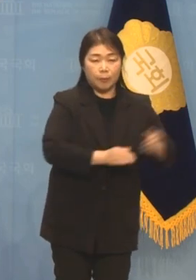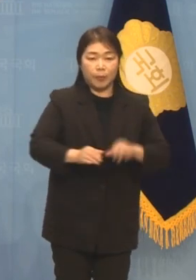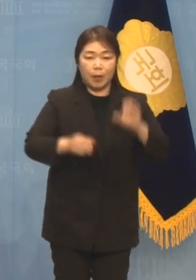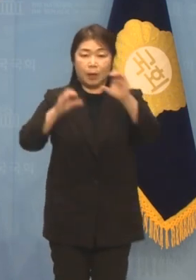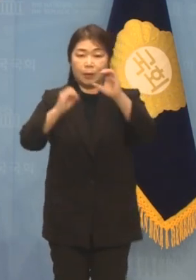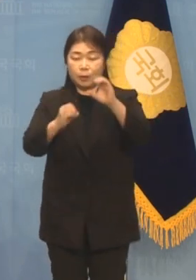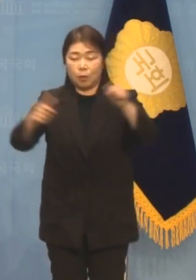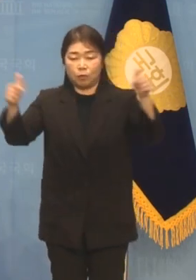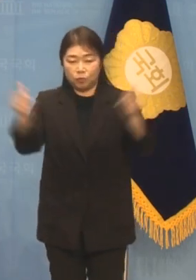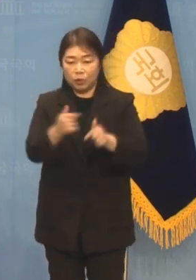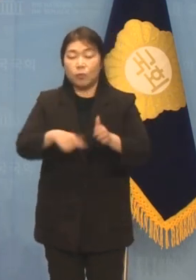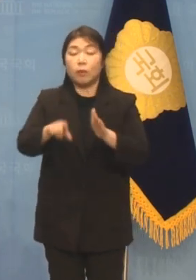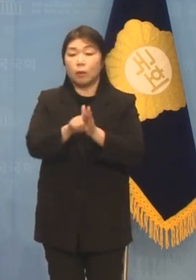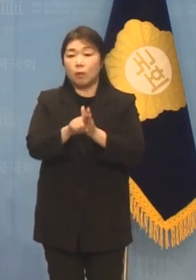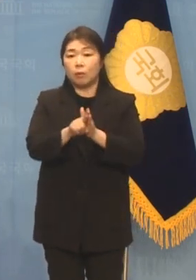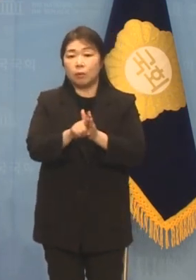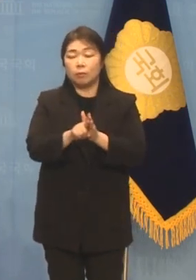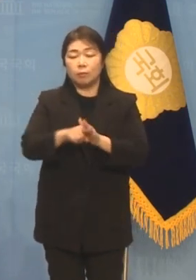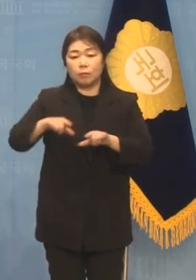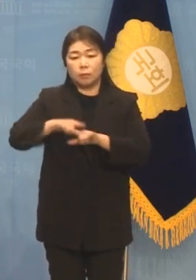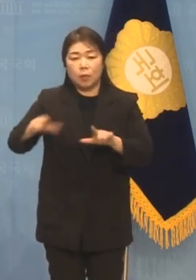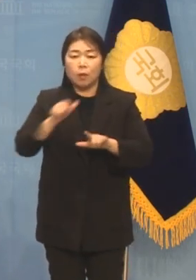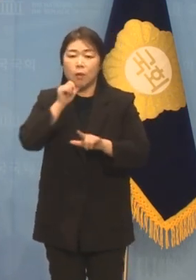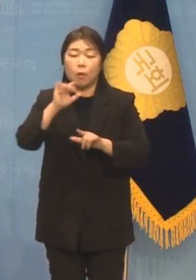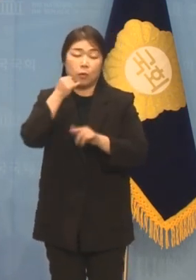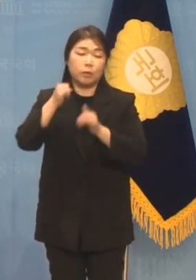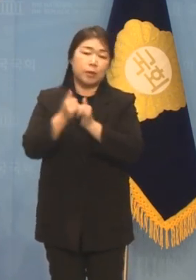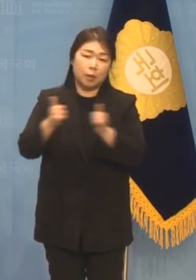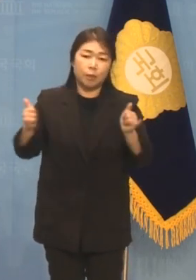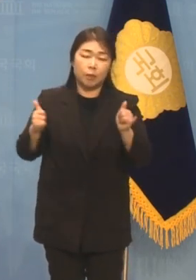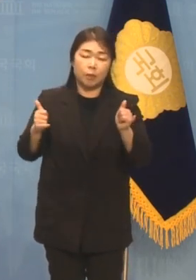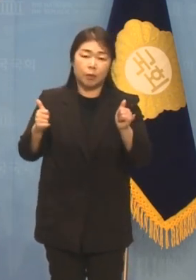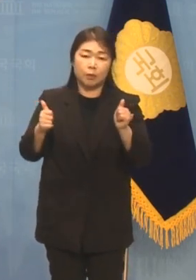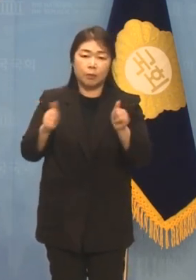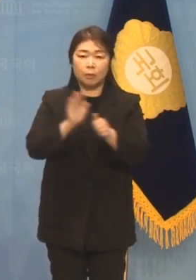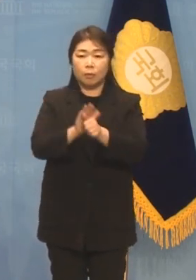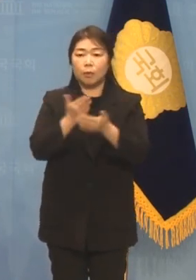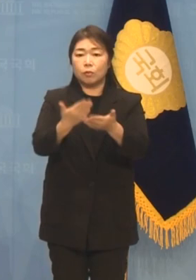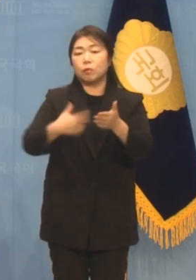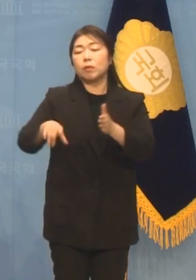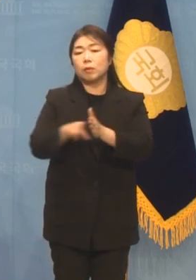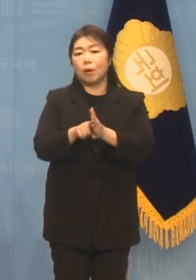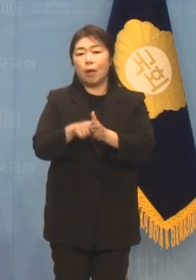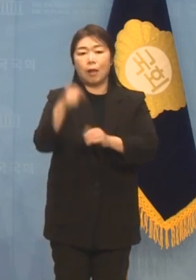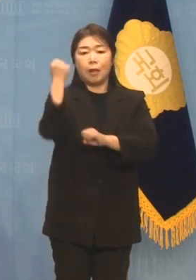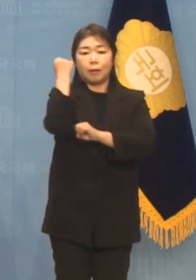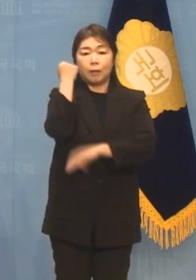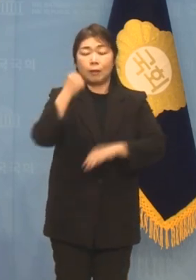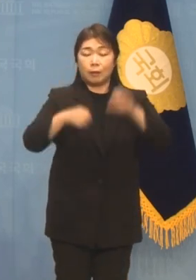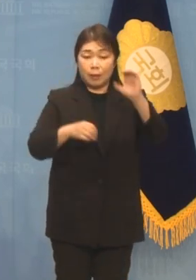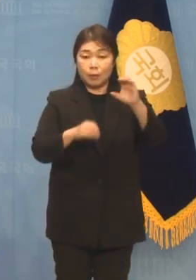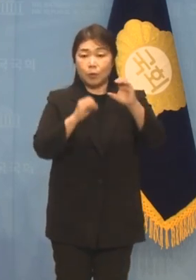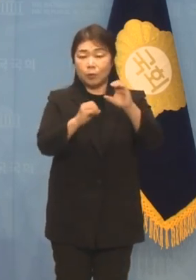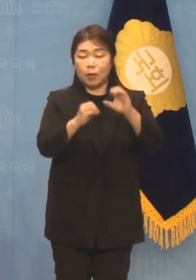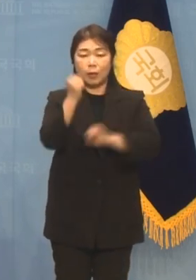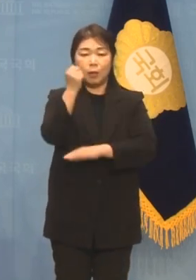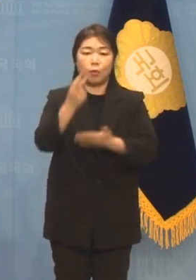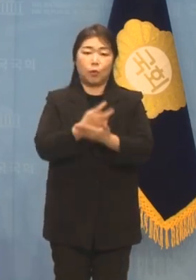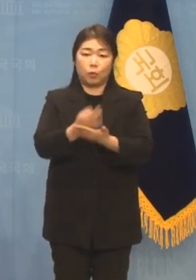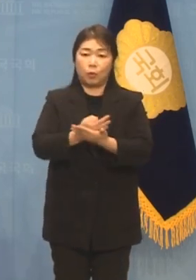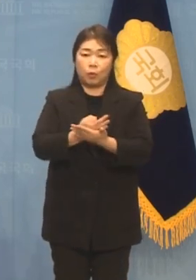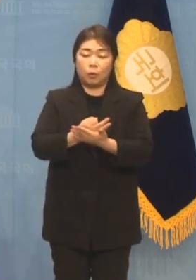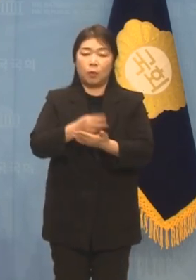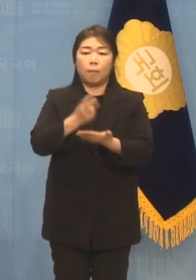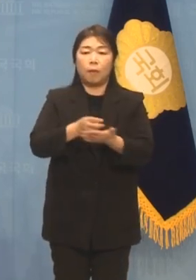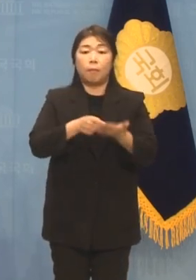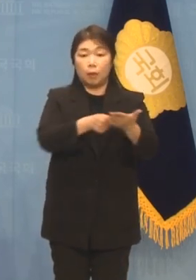극복하면서도 저소득층의 역진성을 방지하는 대안으로 탄소세 기본소득 법안을, 부동산